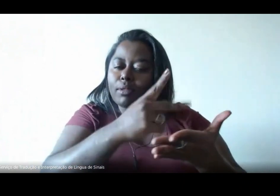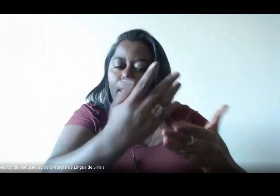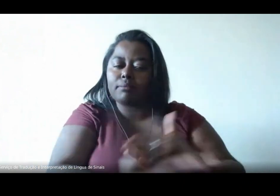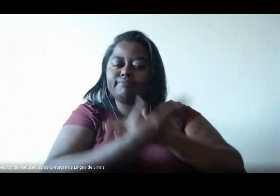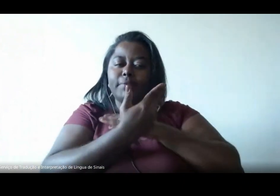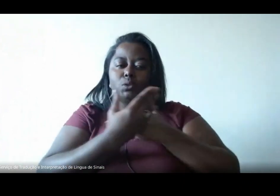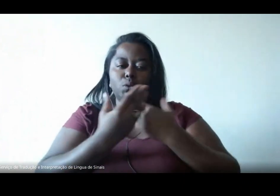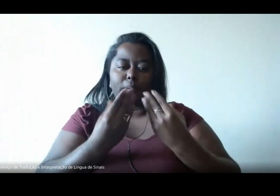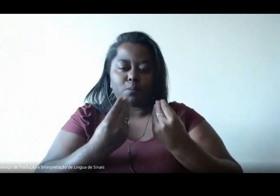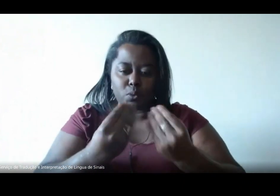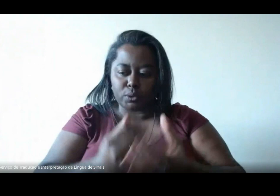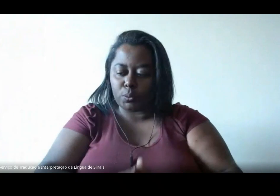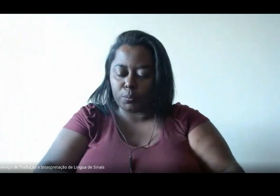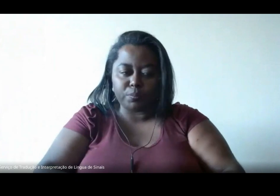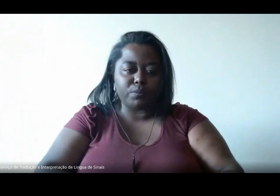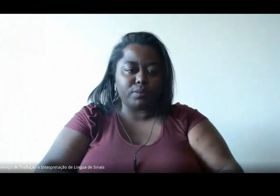Então,